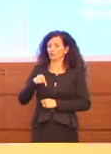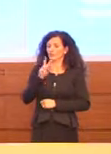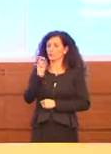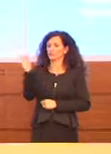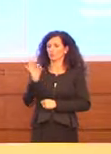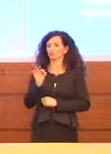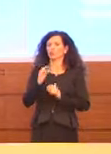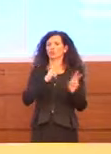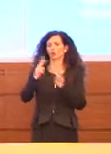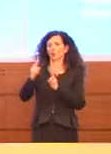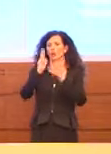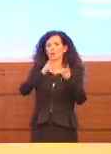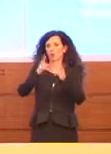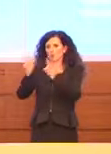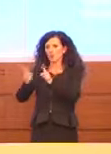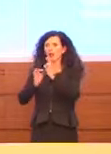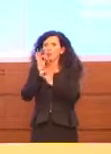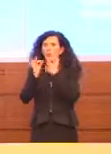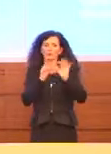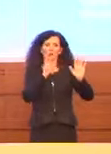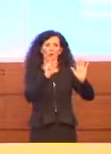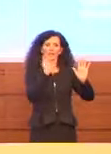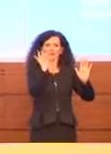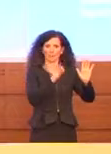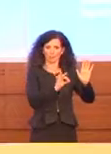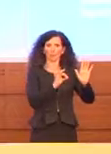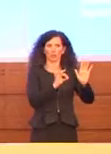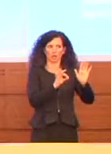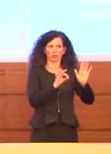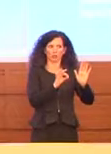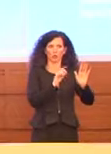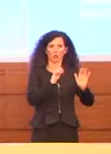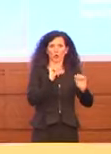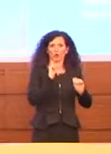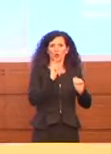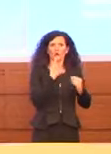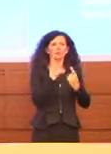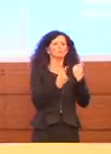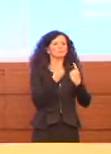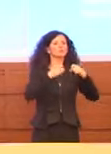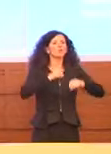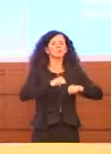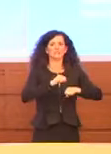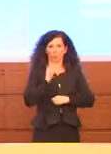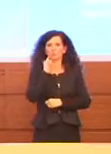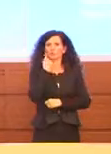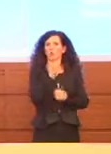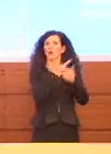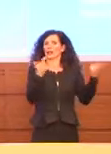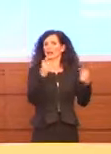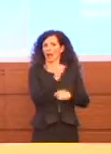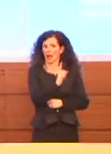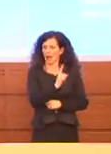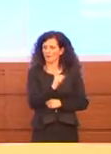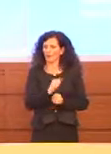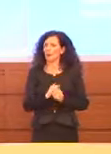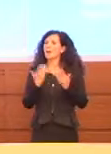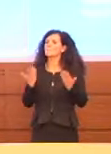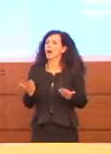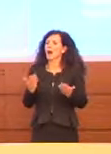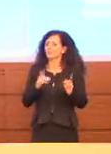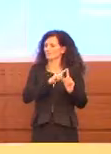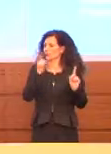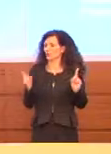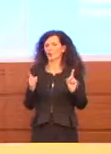l'ottanta per cento se in condizioni buone non gravi però ci viene sempre detto che ancora non sono stati trovati i farmaci che